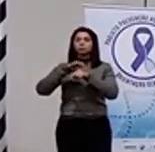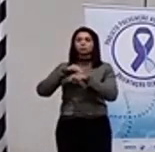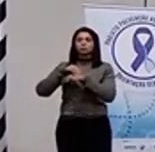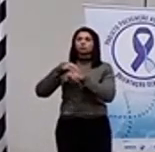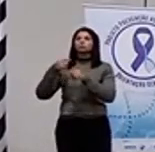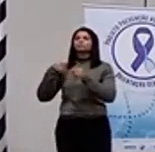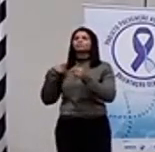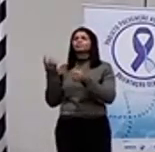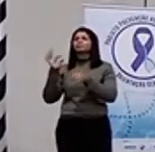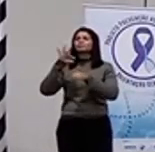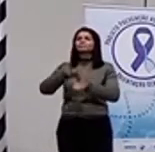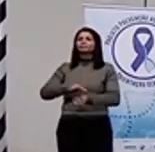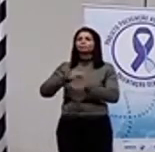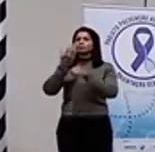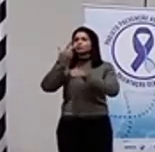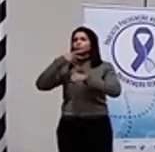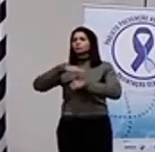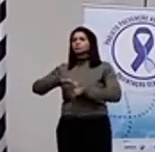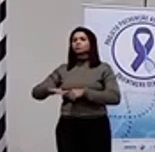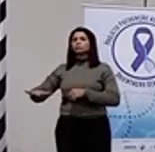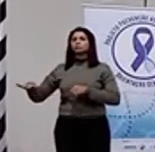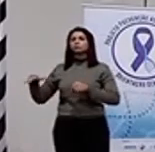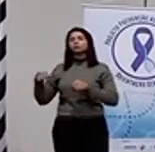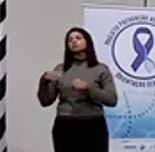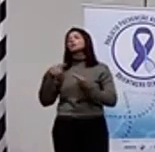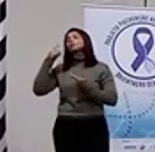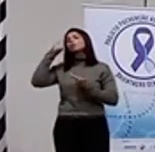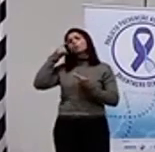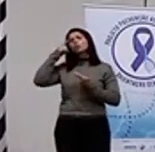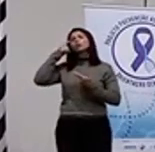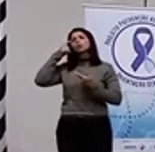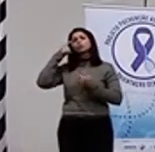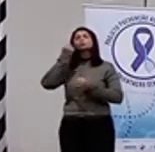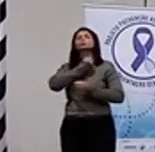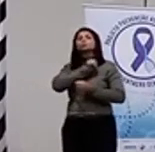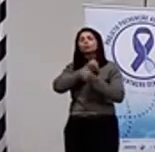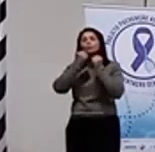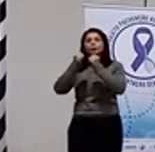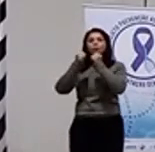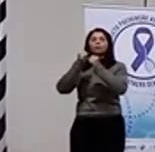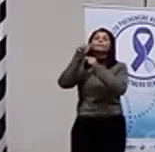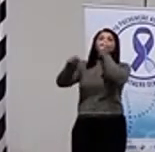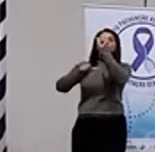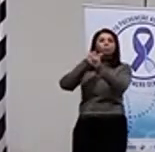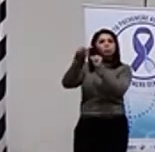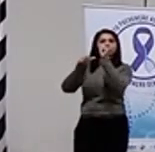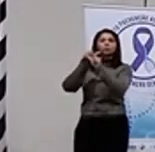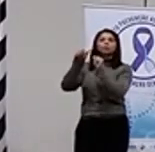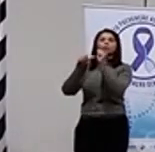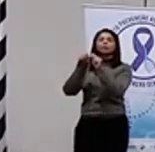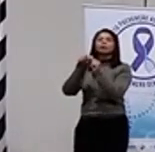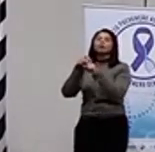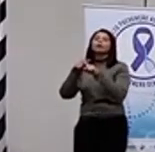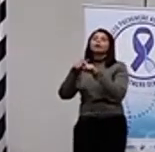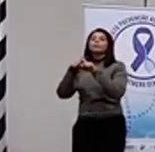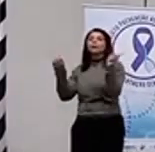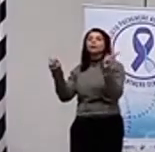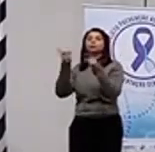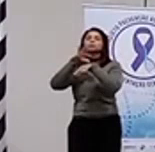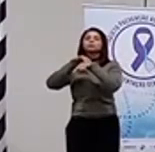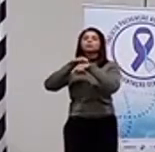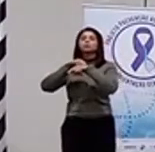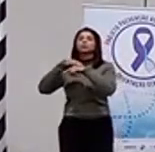faixa pediátrica. Eu acho, na verdade, esse número pode até mudar, mas como as doenças raras, em geral, elas têm uma